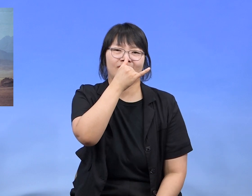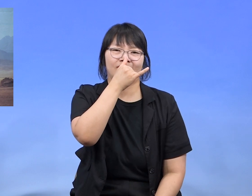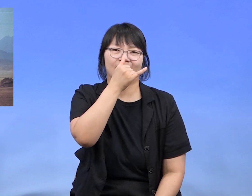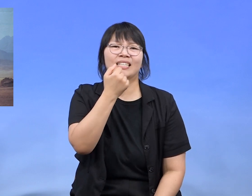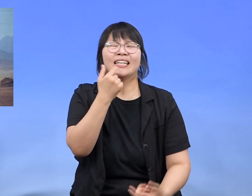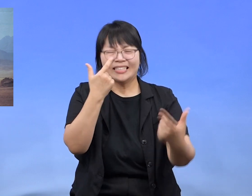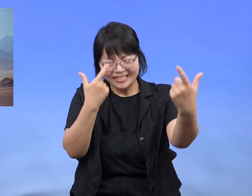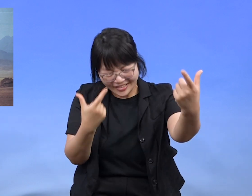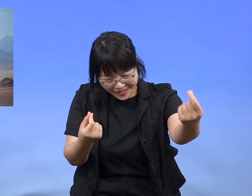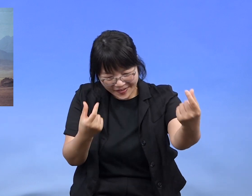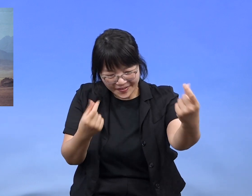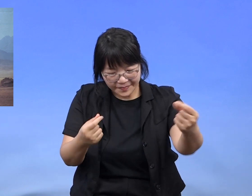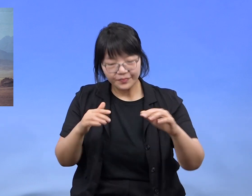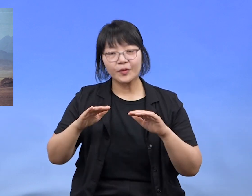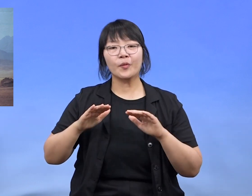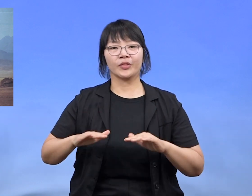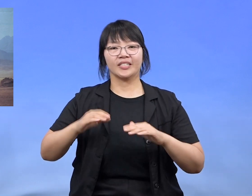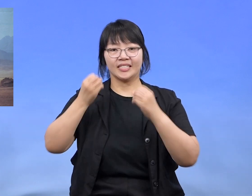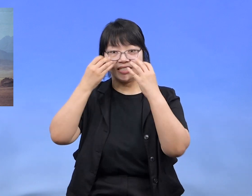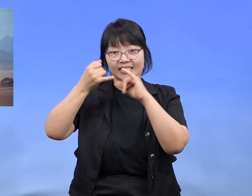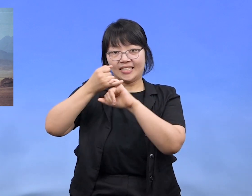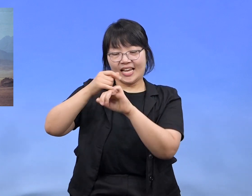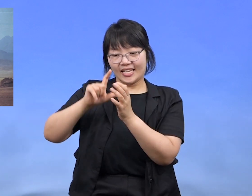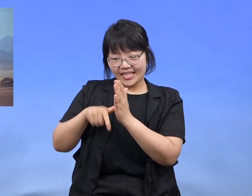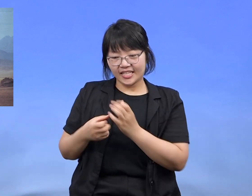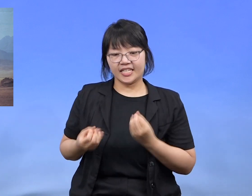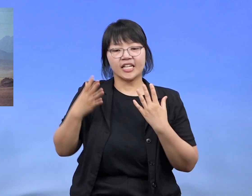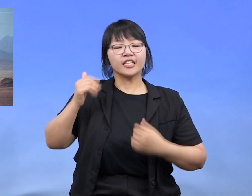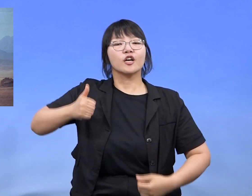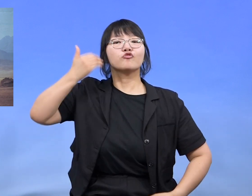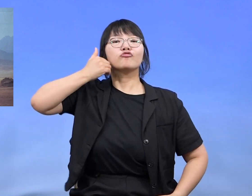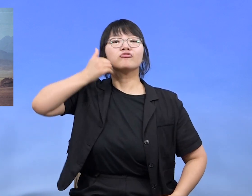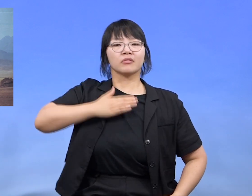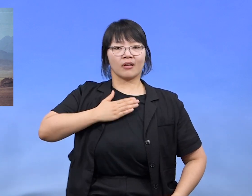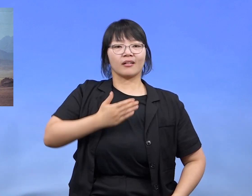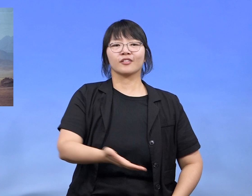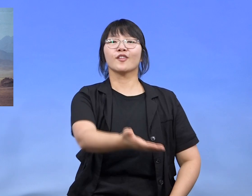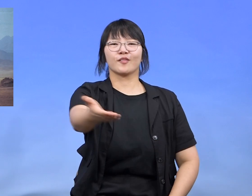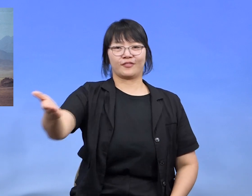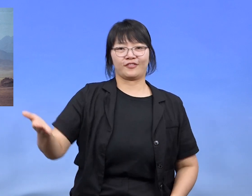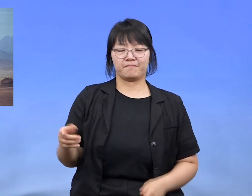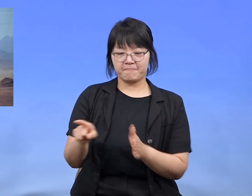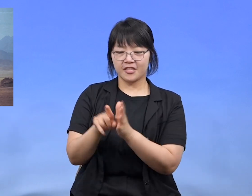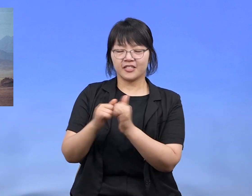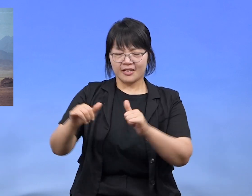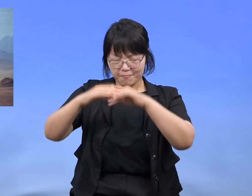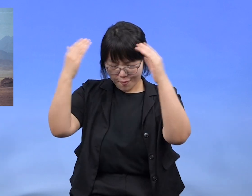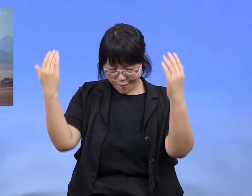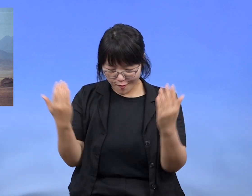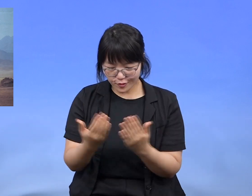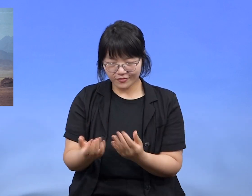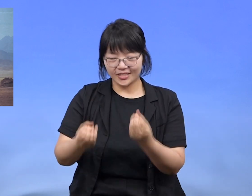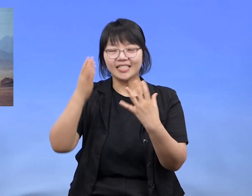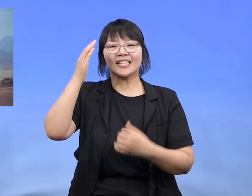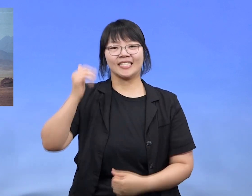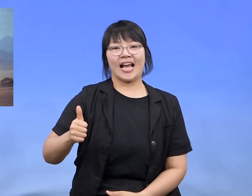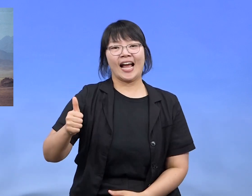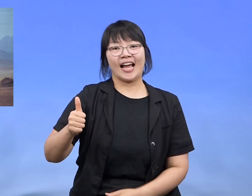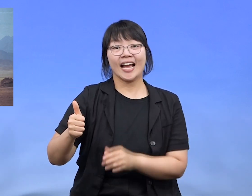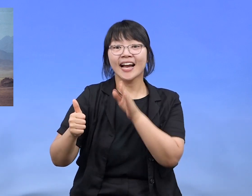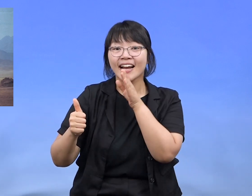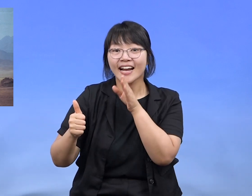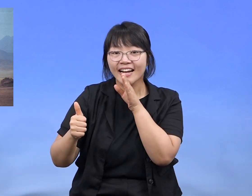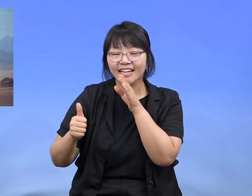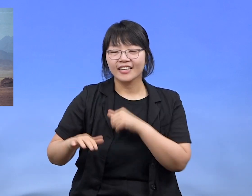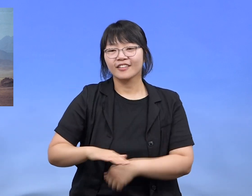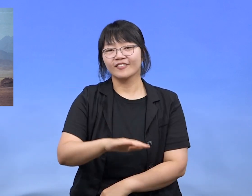마찬가지로 오늘 이 시대, 신약 시대의 제사장들은 우리 모두예요. 그리스도인 모두가 제사장들인 것입니다. 따라서